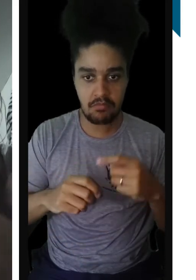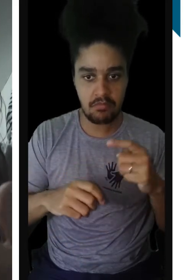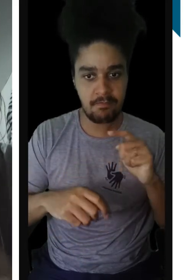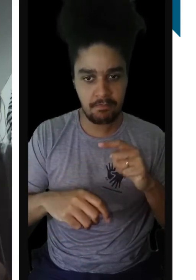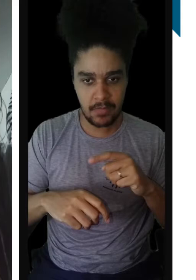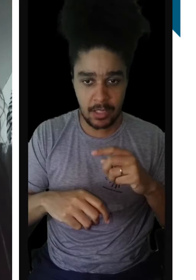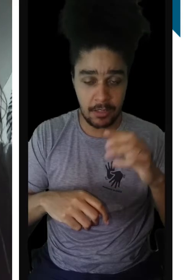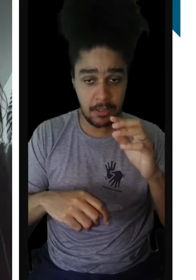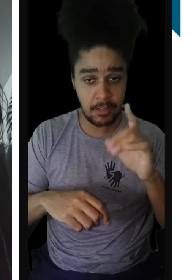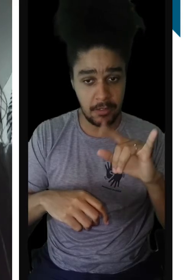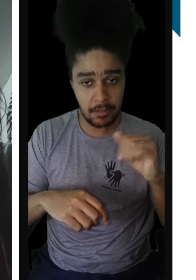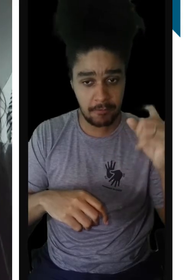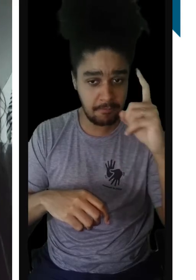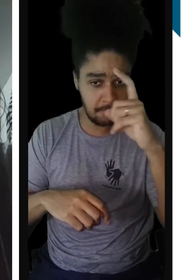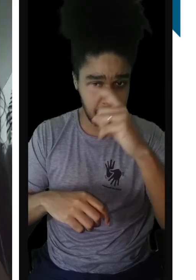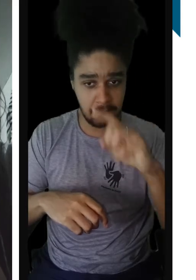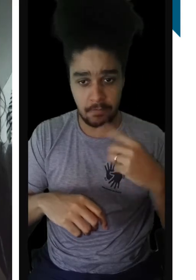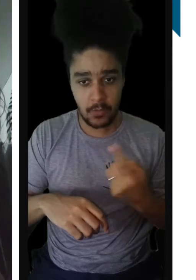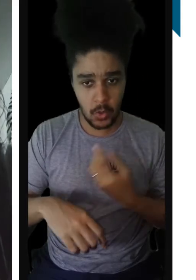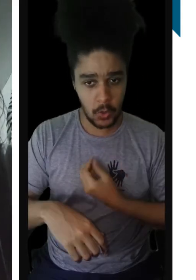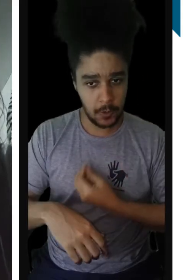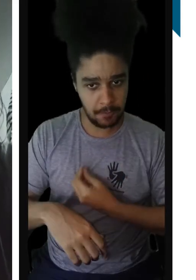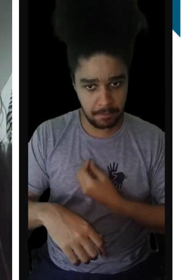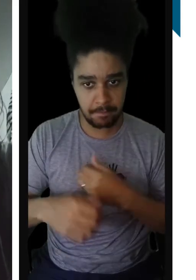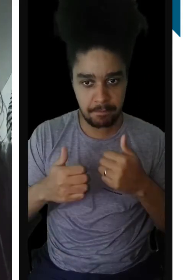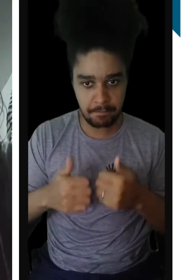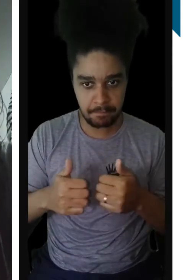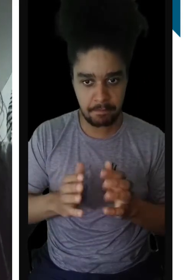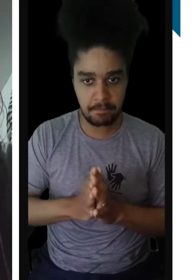nesses difíceis tempos que estamos vivendo. Beleza?